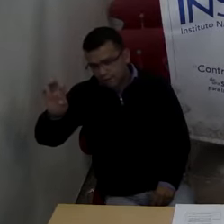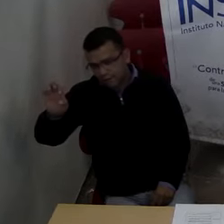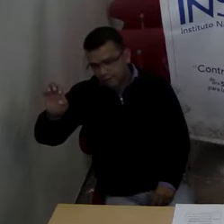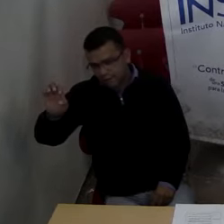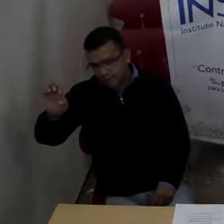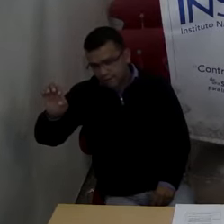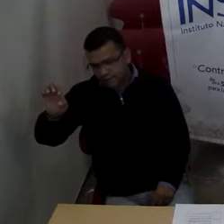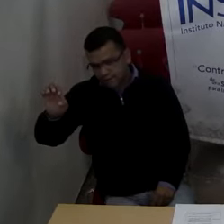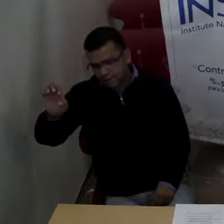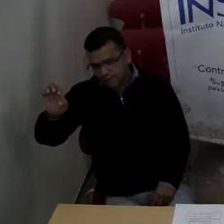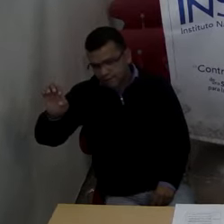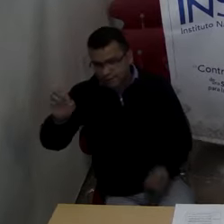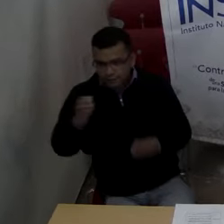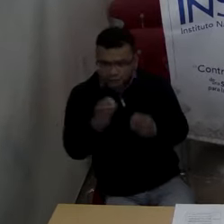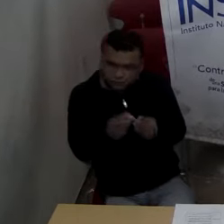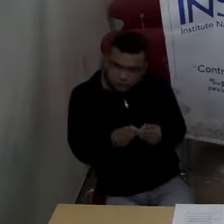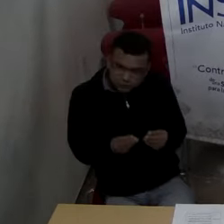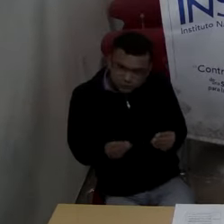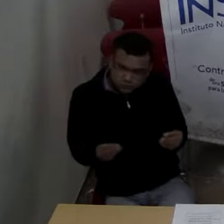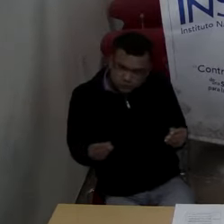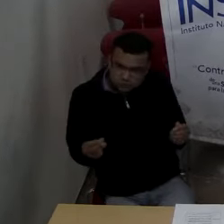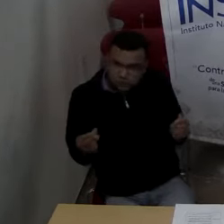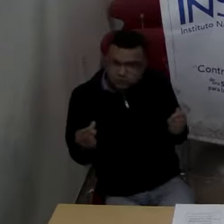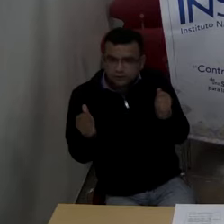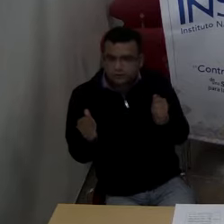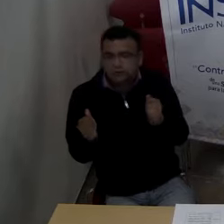suave o si es alto.